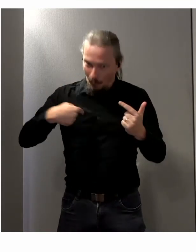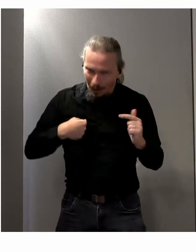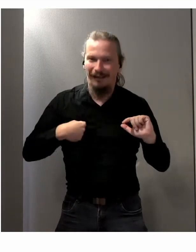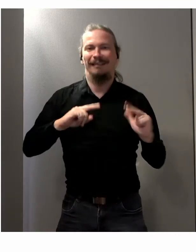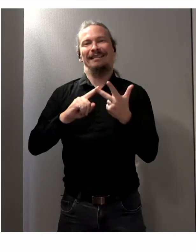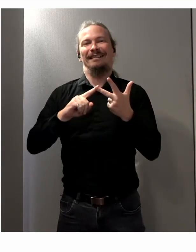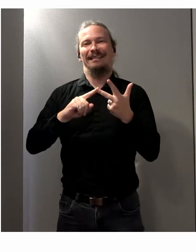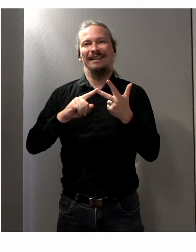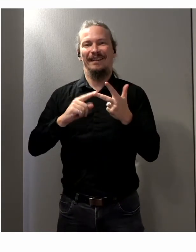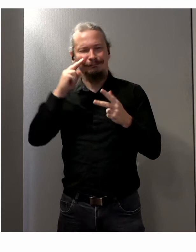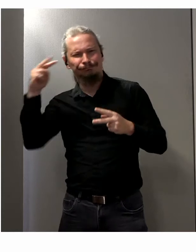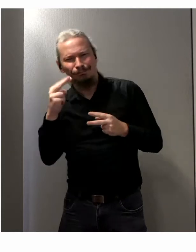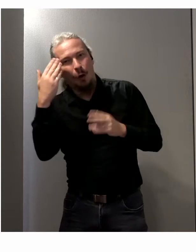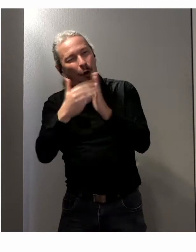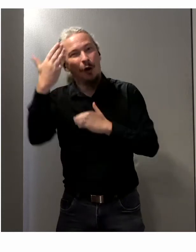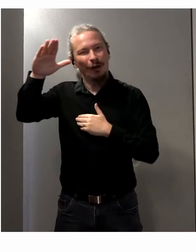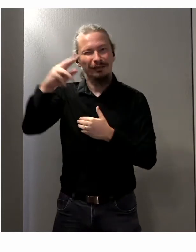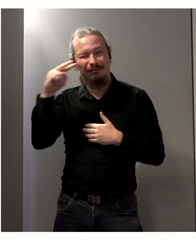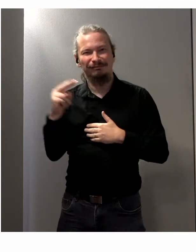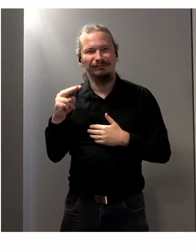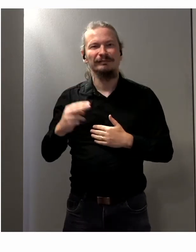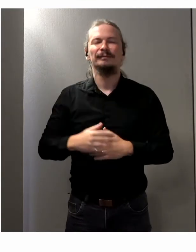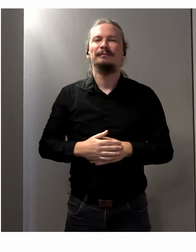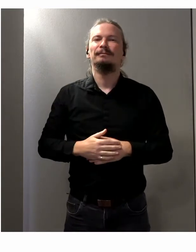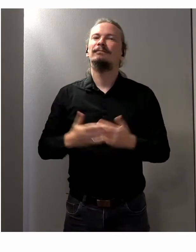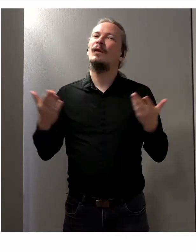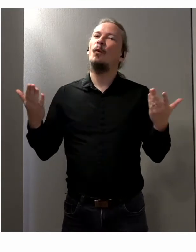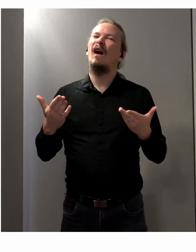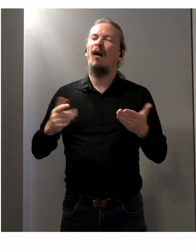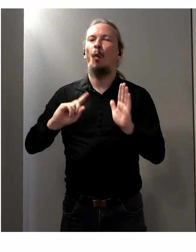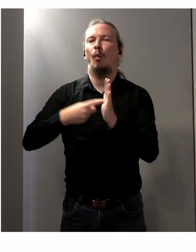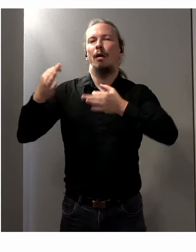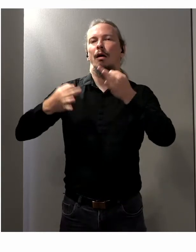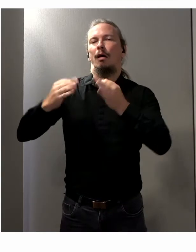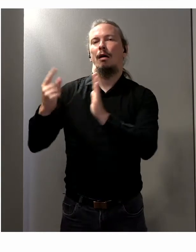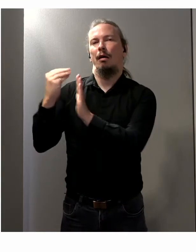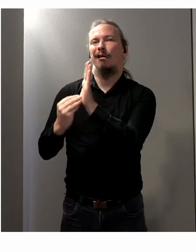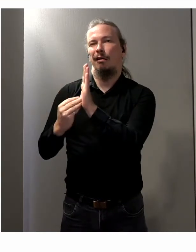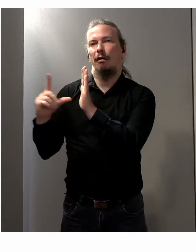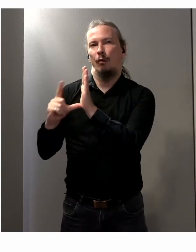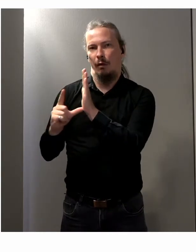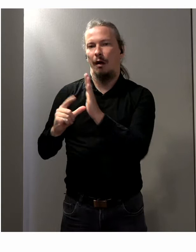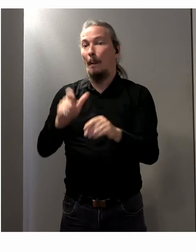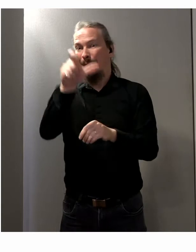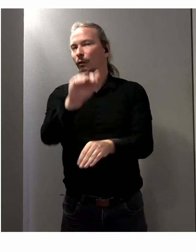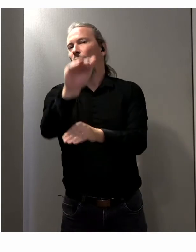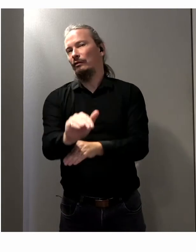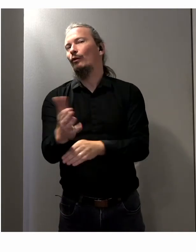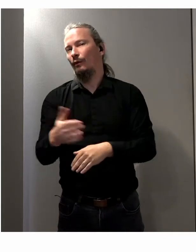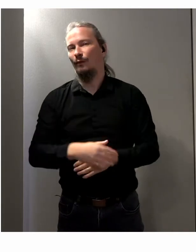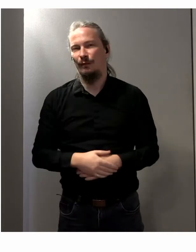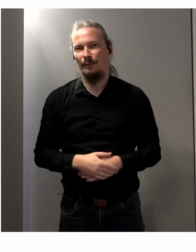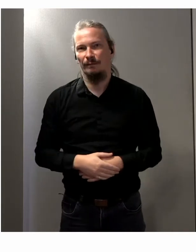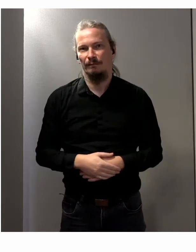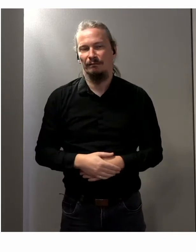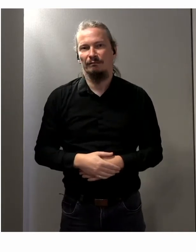d'un troisième angle de vue, qui est celui du droit, celui de la protection des personnes,